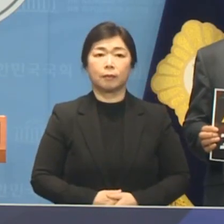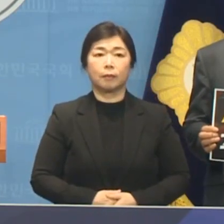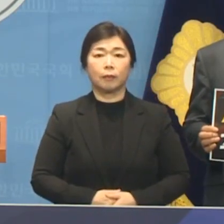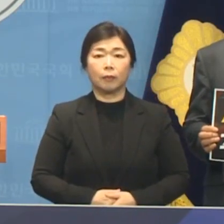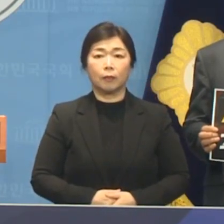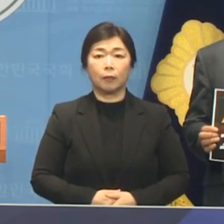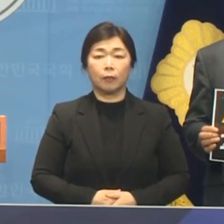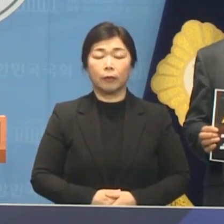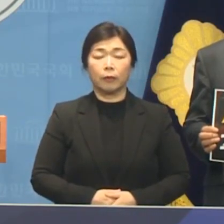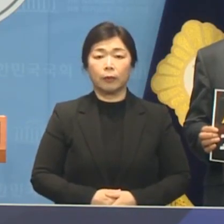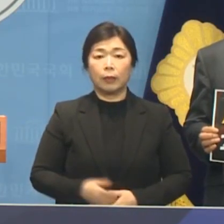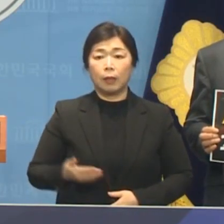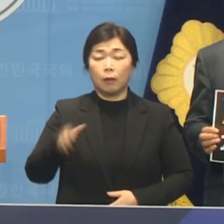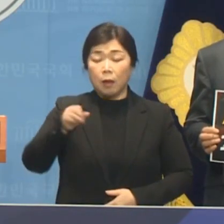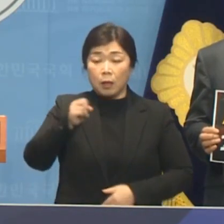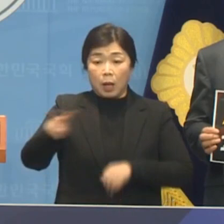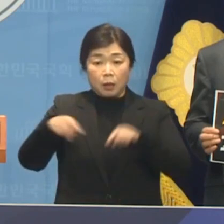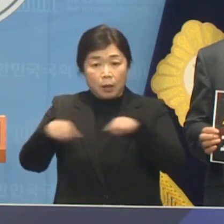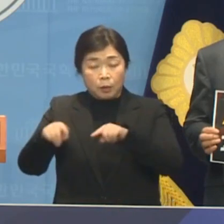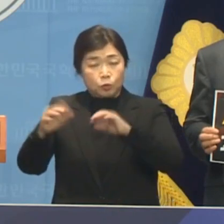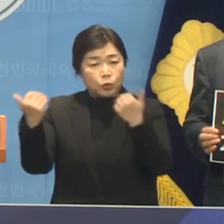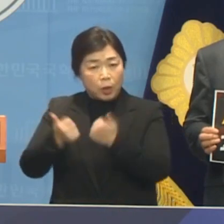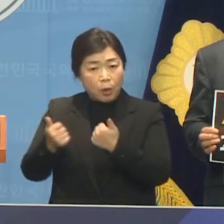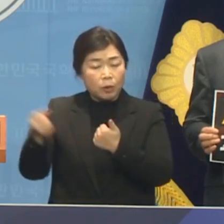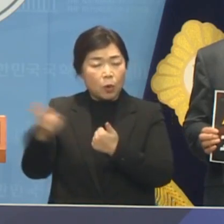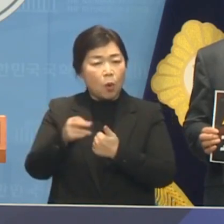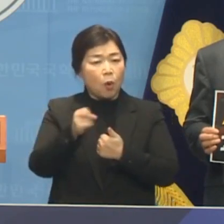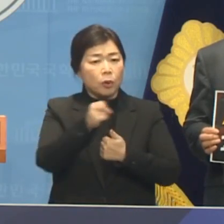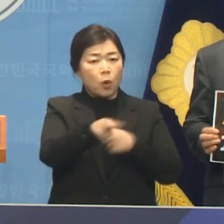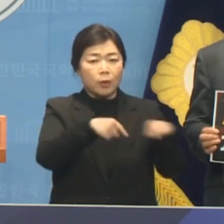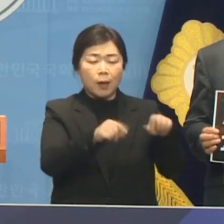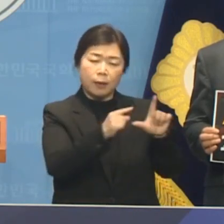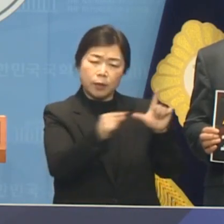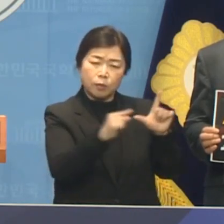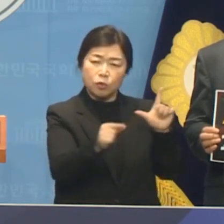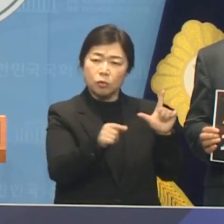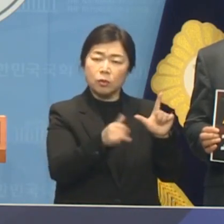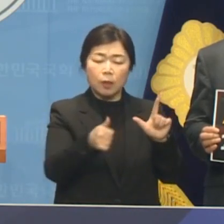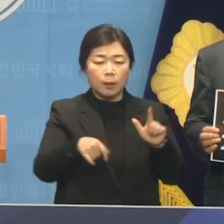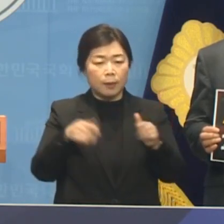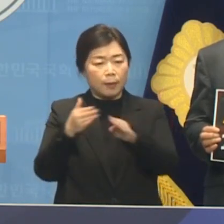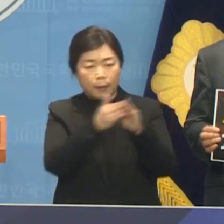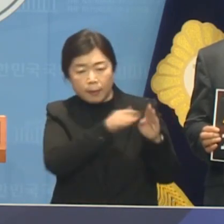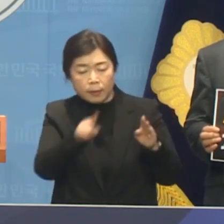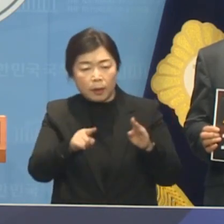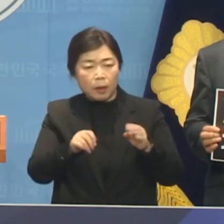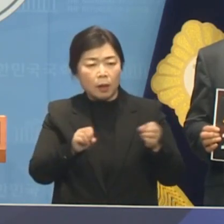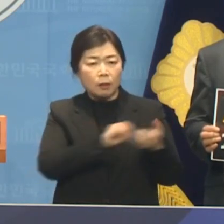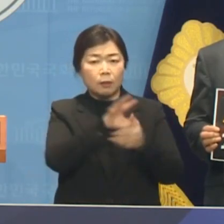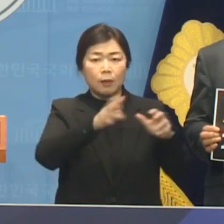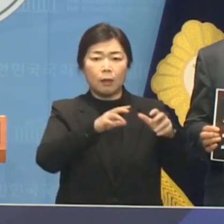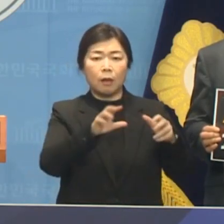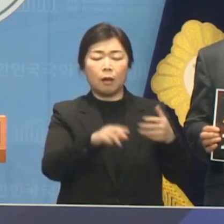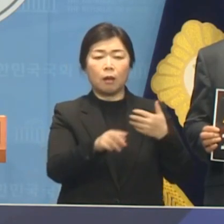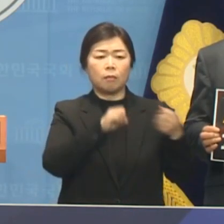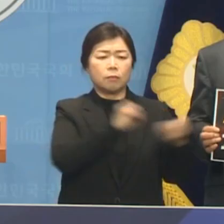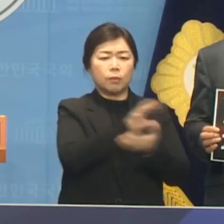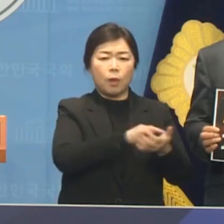그럼에도 불구하고 야당 국회의원들과 여당 일부 국회의원들이 내란이 아님에도